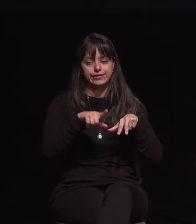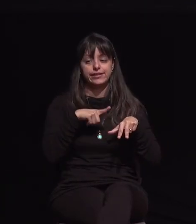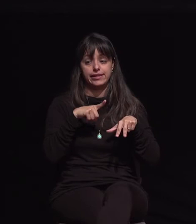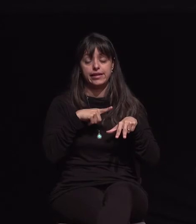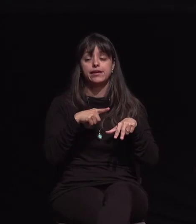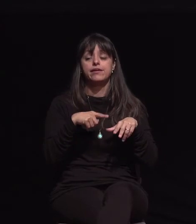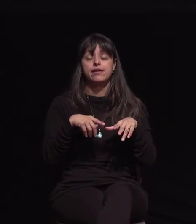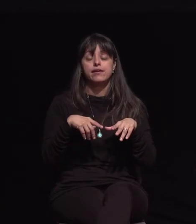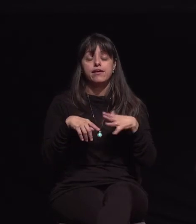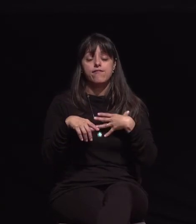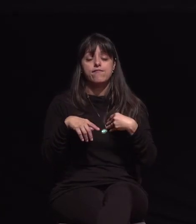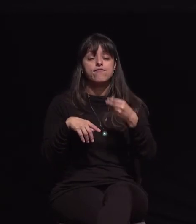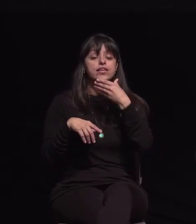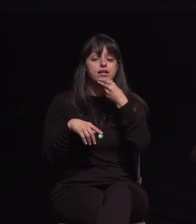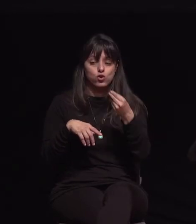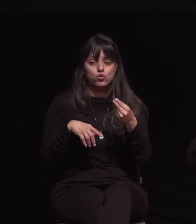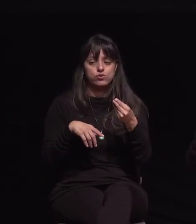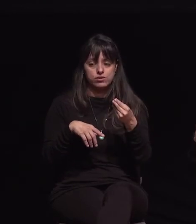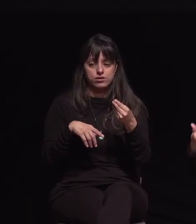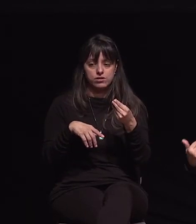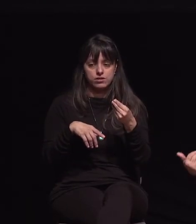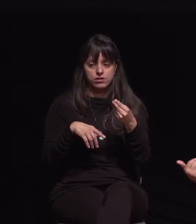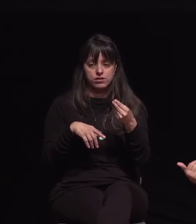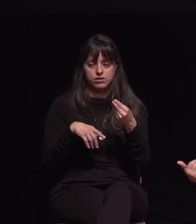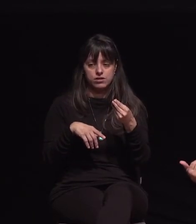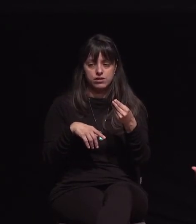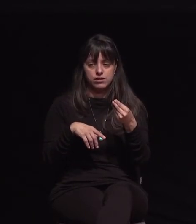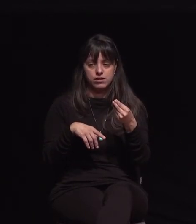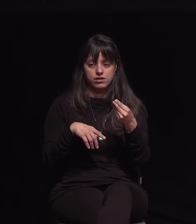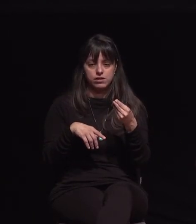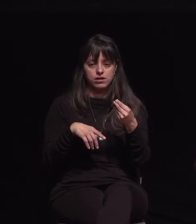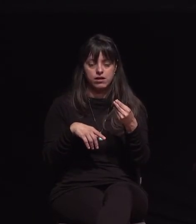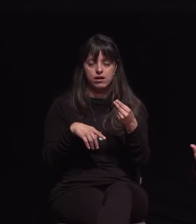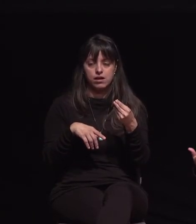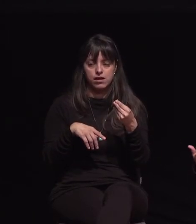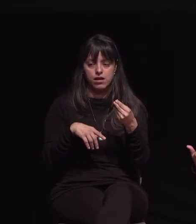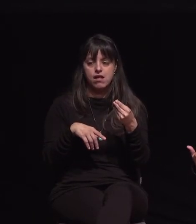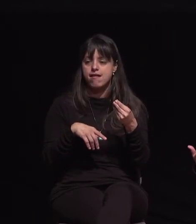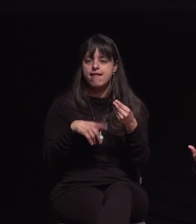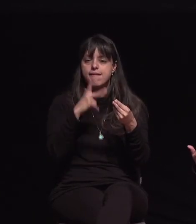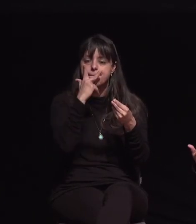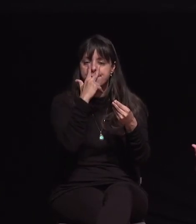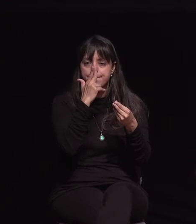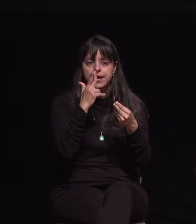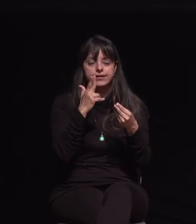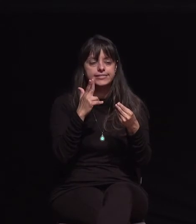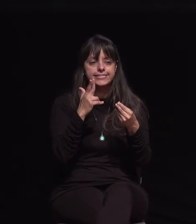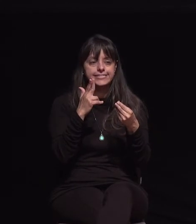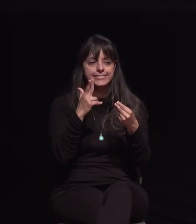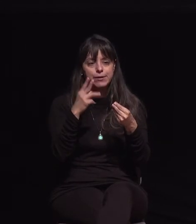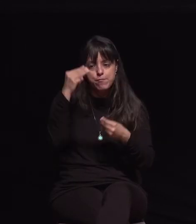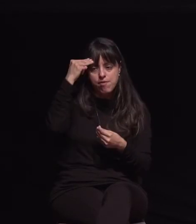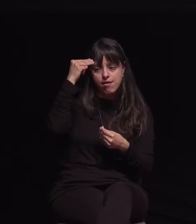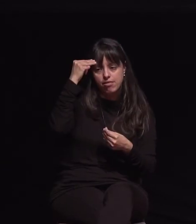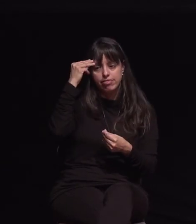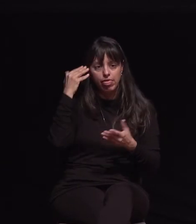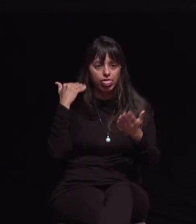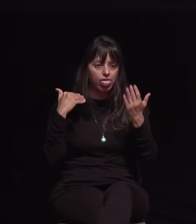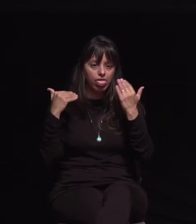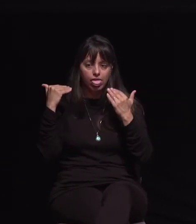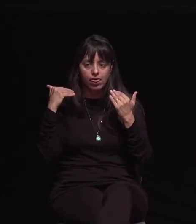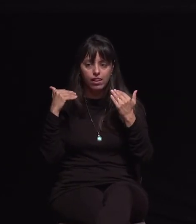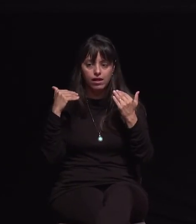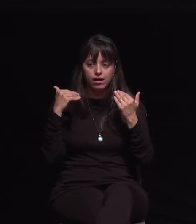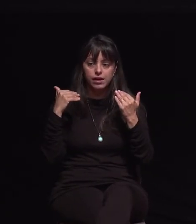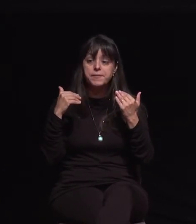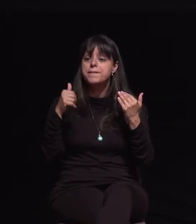Meu filho ficou como se fosse um retardado, ele voltou para trás. E minha filha